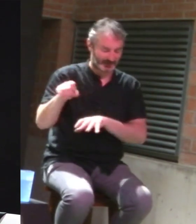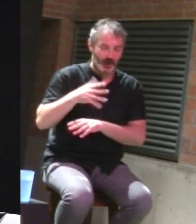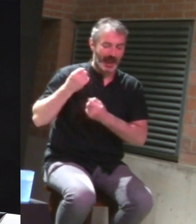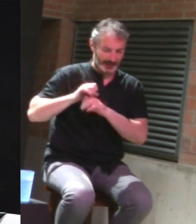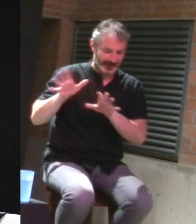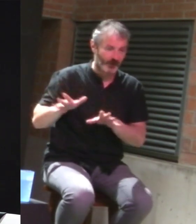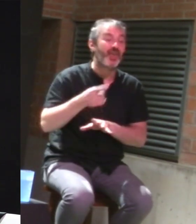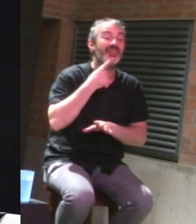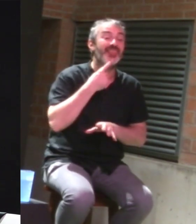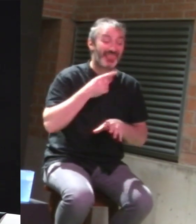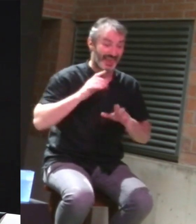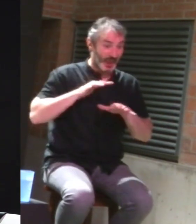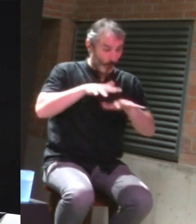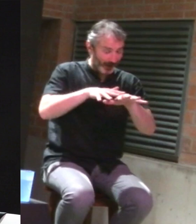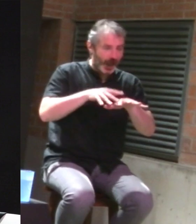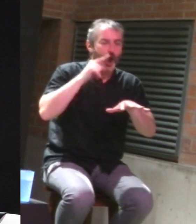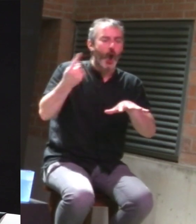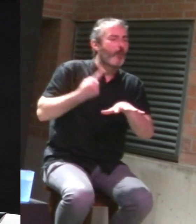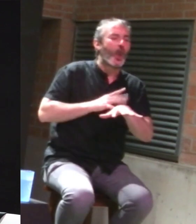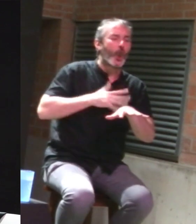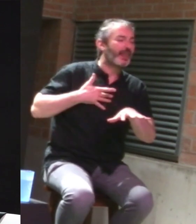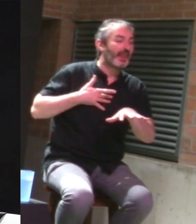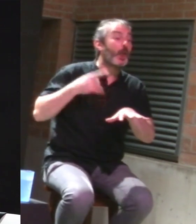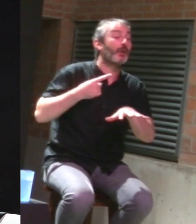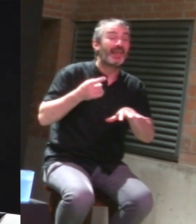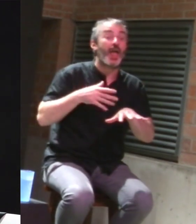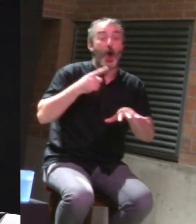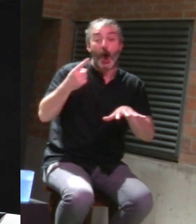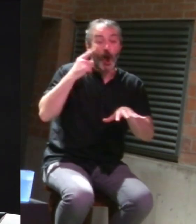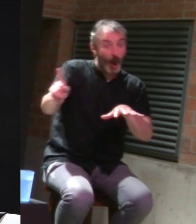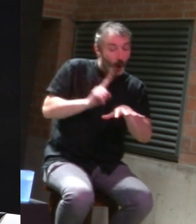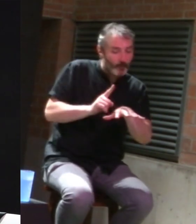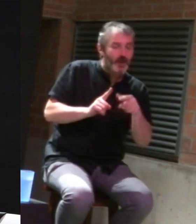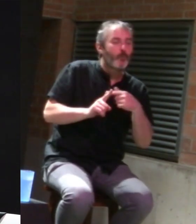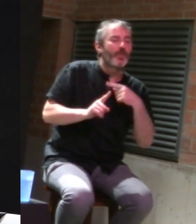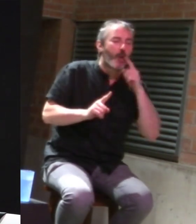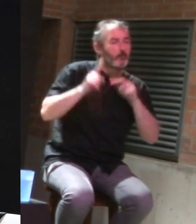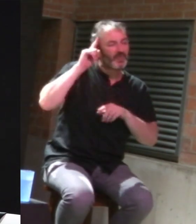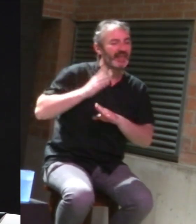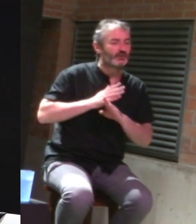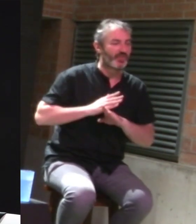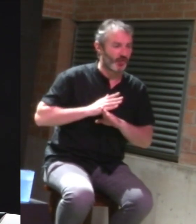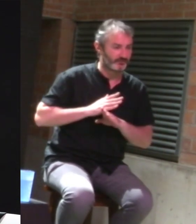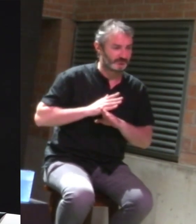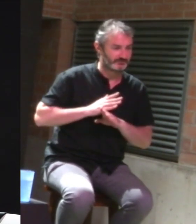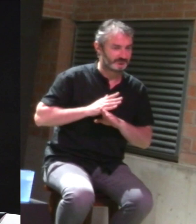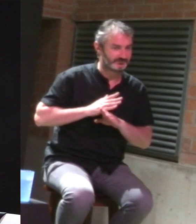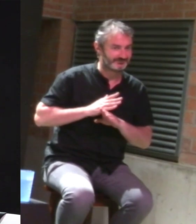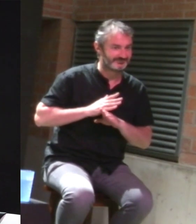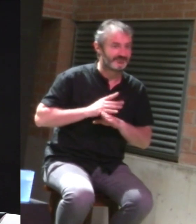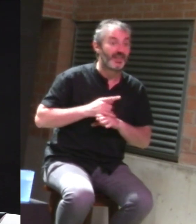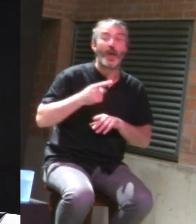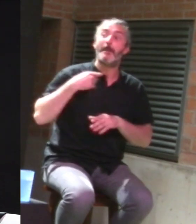dones, perquè llavors hi havia dones policies. Llavors elles saben que sovint la policia s'infiltra amb els mitjans obrers i aixina